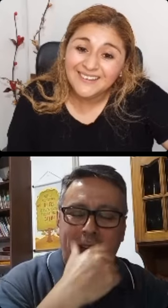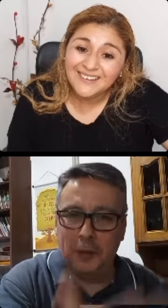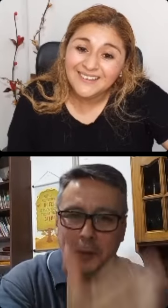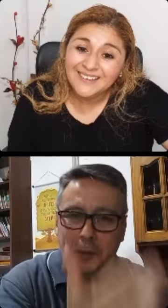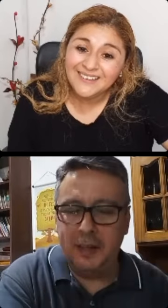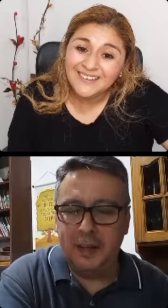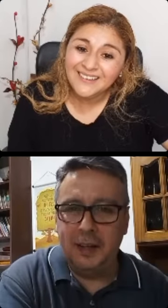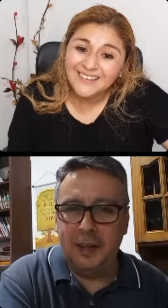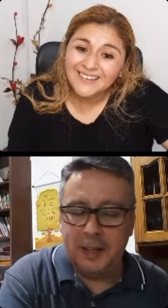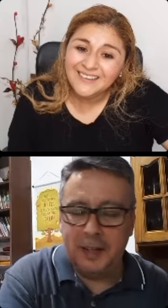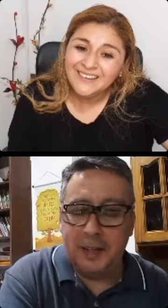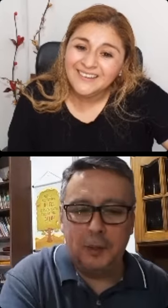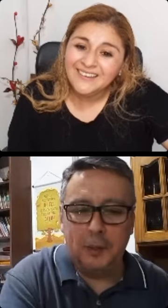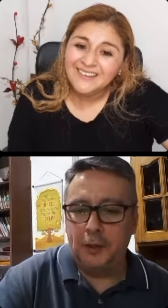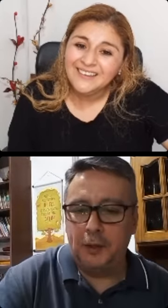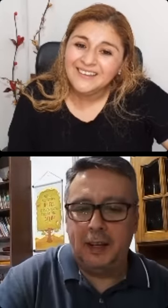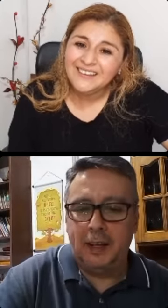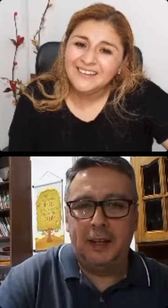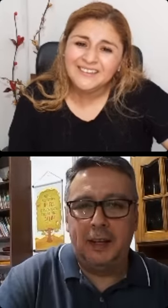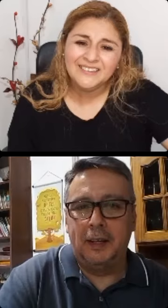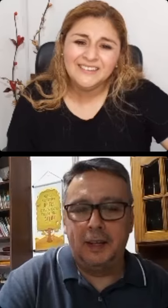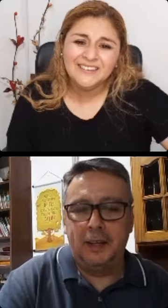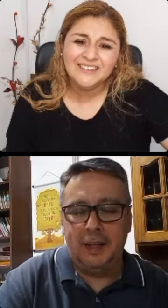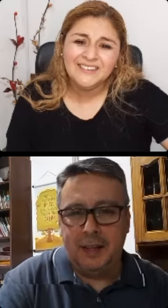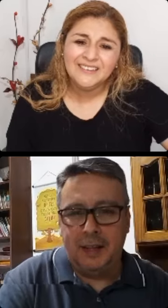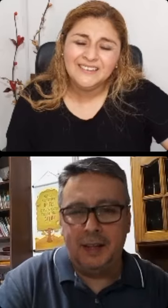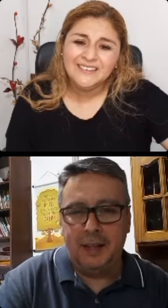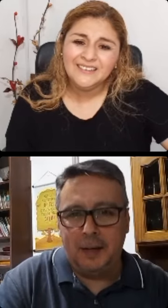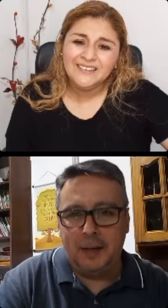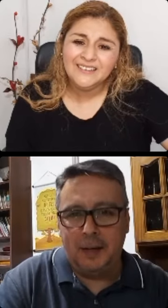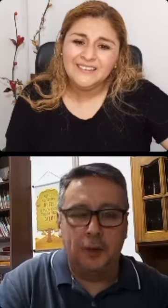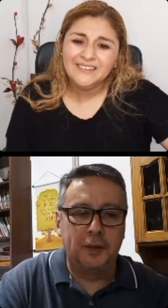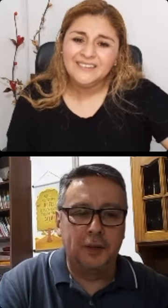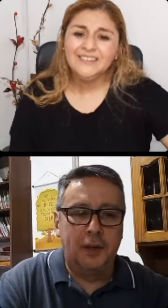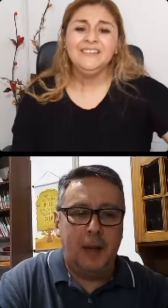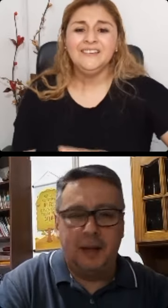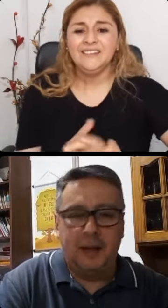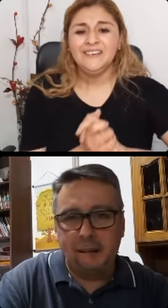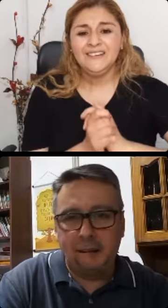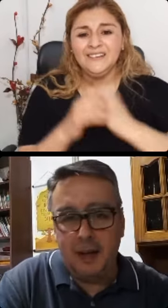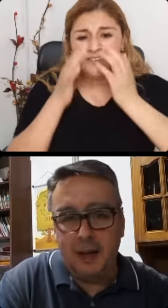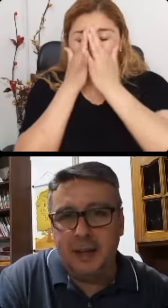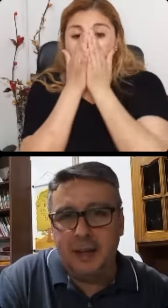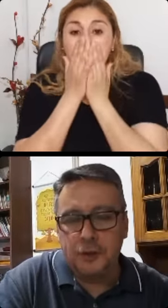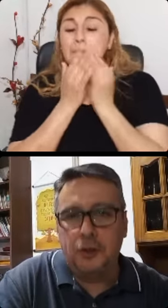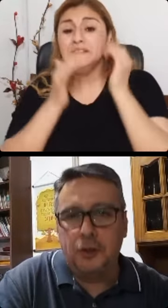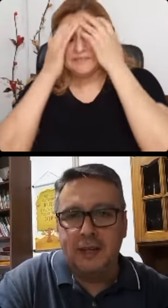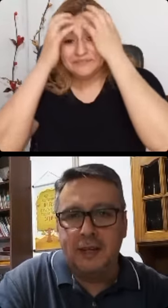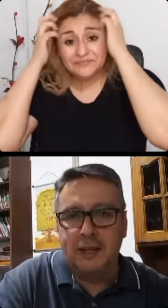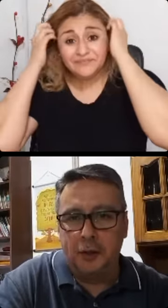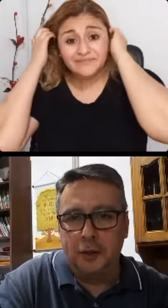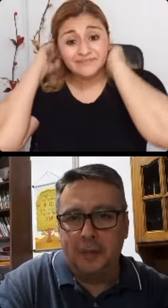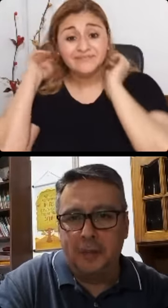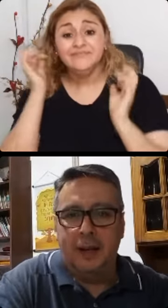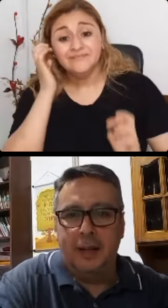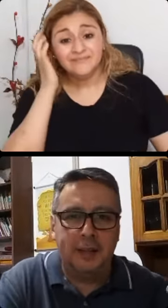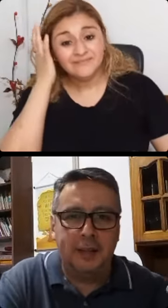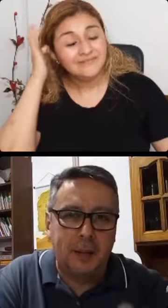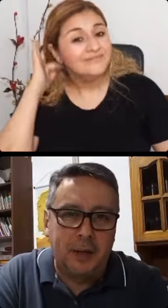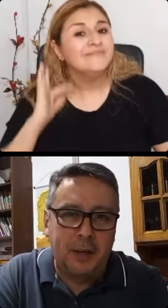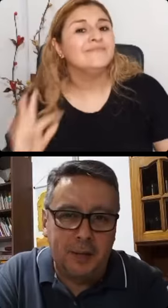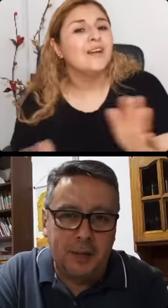qué bueno y qué y qué bueno esto de que acabas de decir vos aprender a mirarnos como el Señor nos